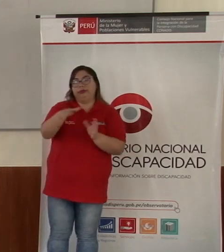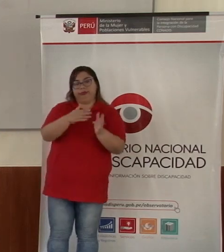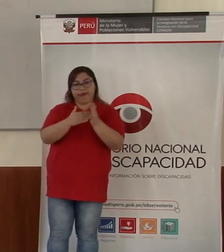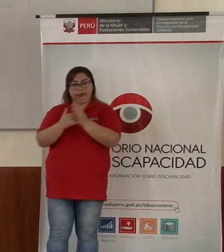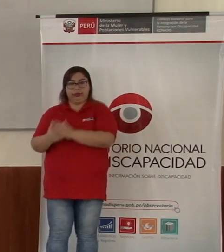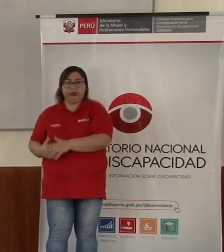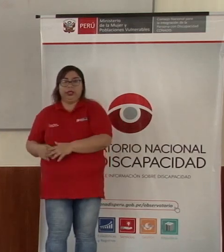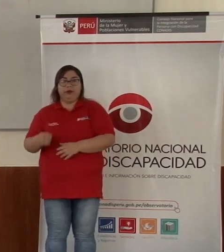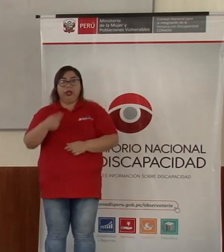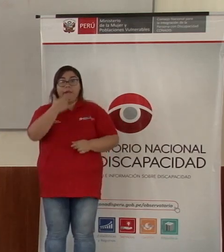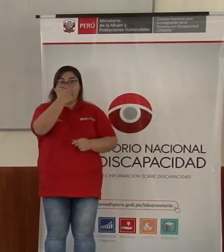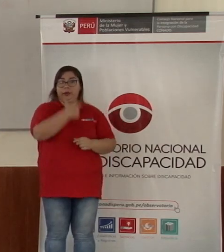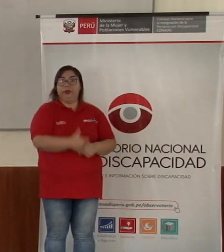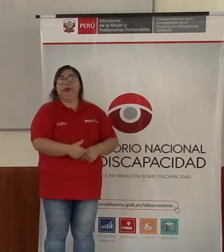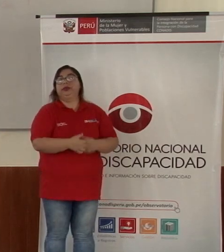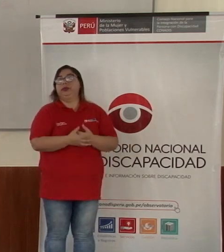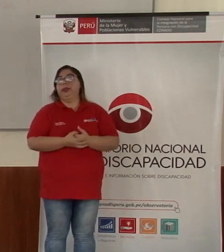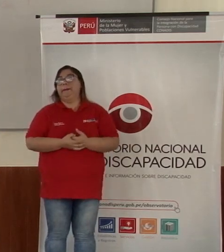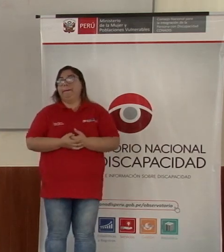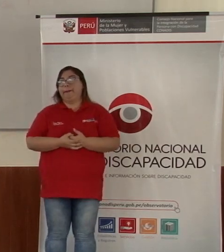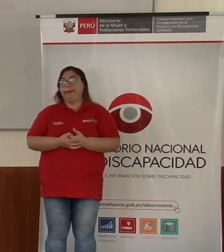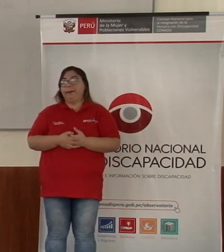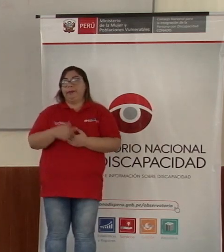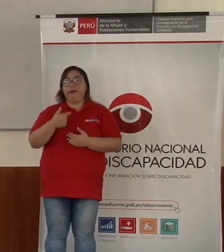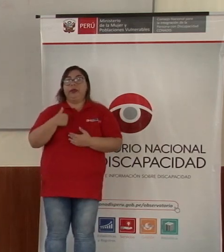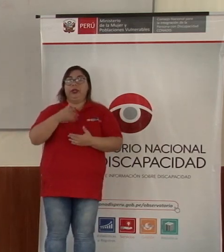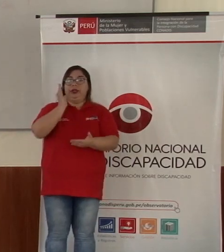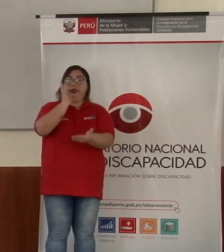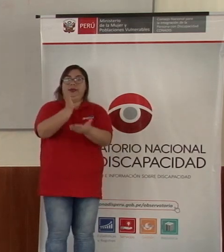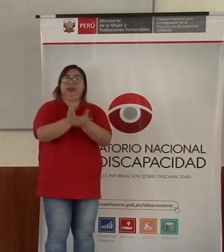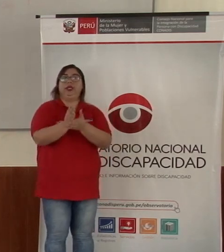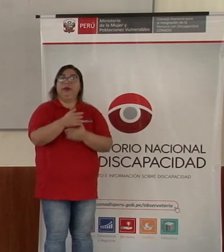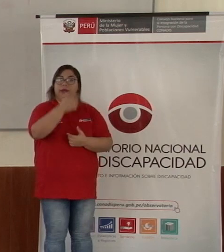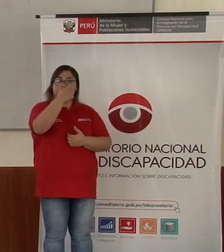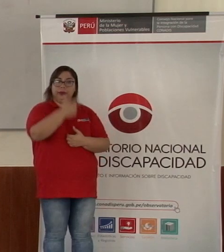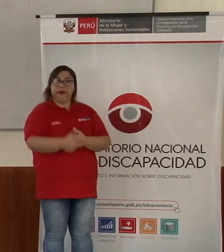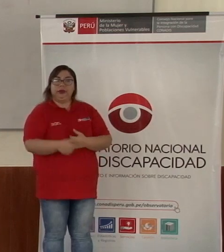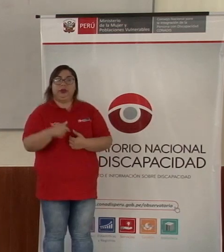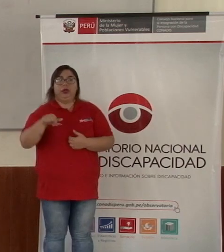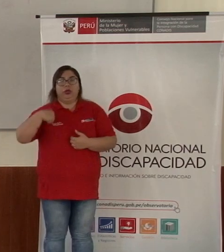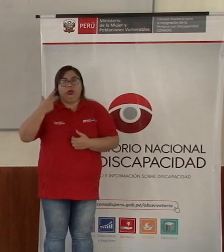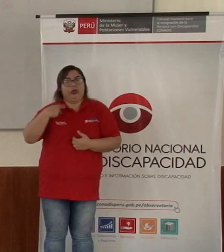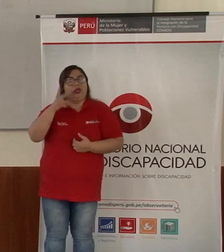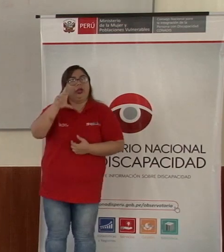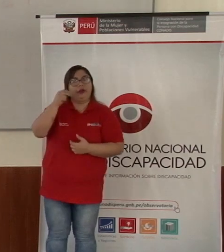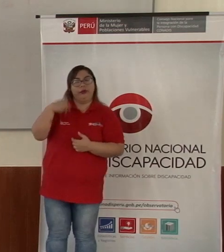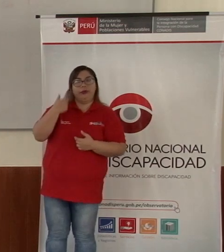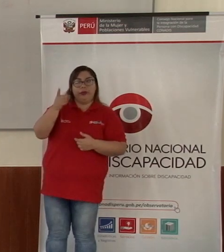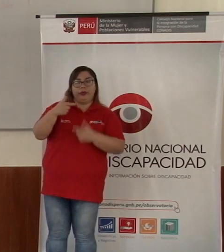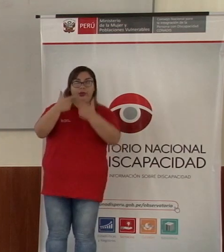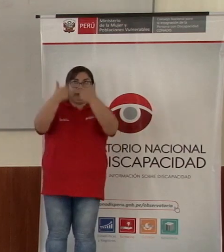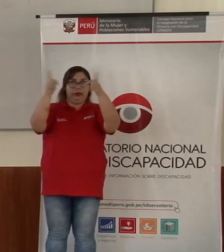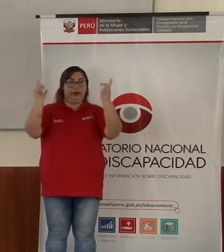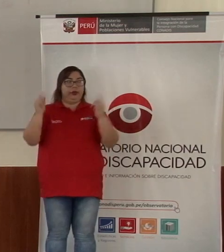como ciudadano, ¿no? Me limitaban, ya no tenía disposición ni